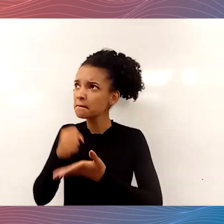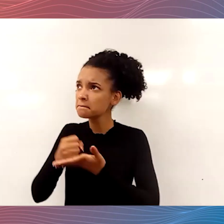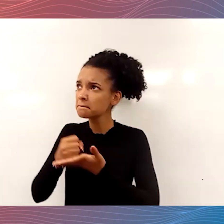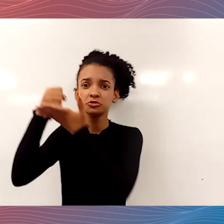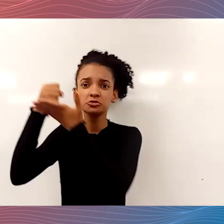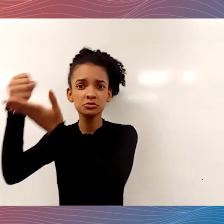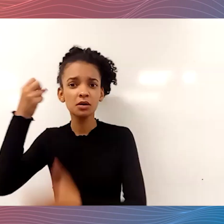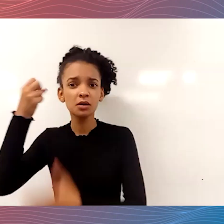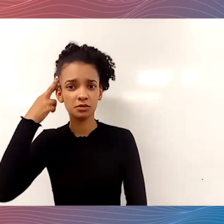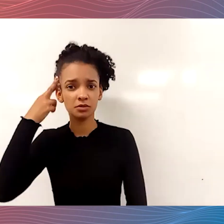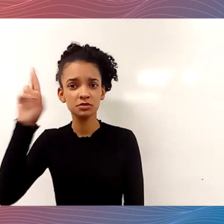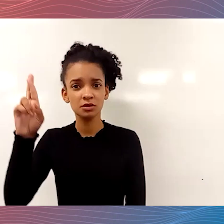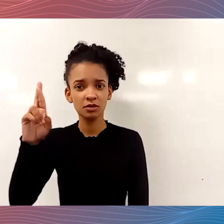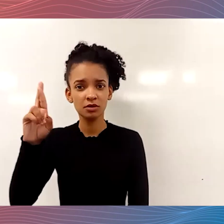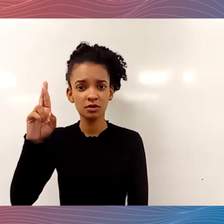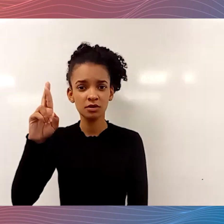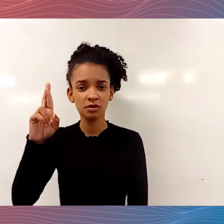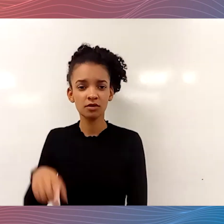Topam esse desafio?